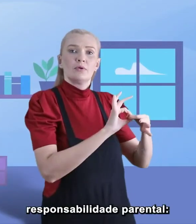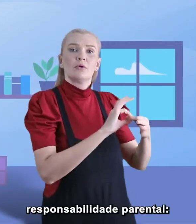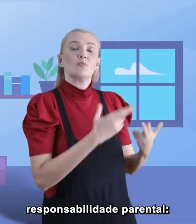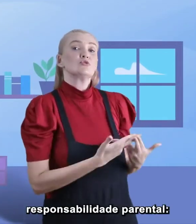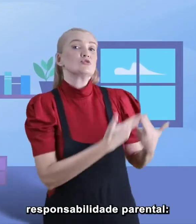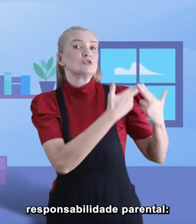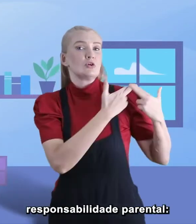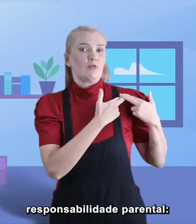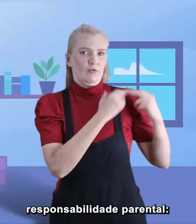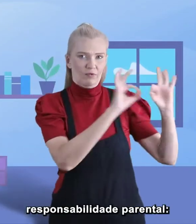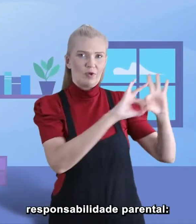Responsabilidade parental.